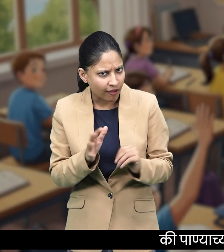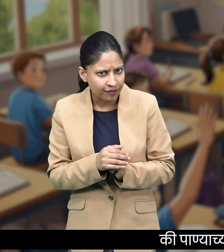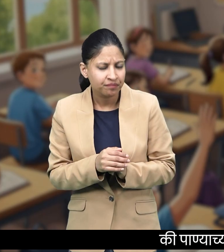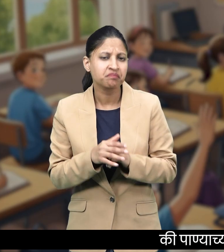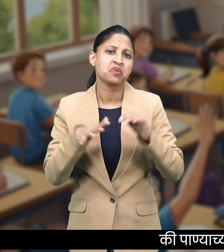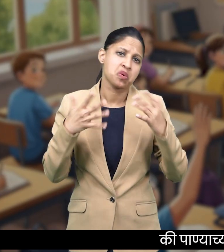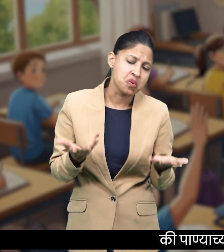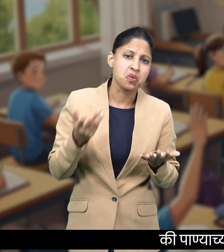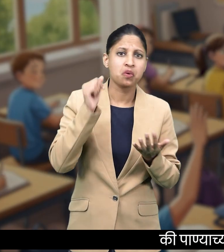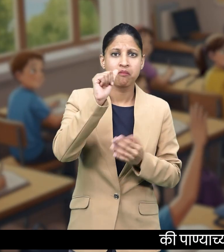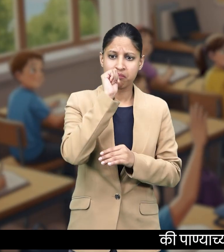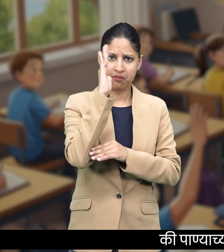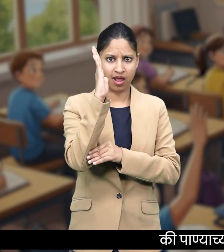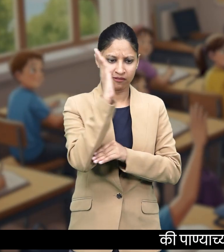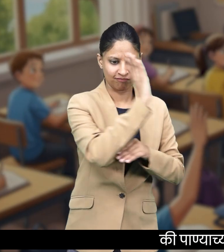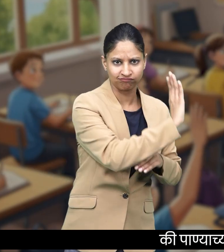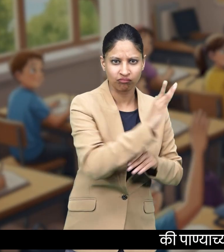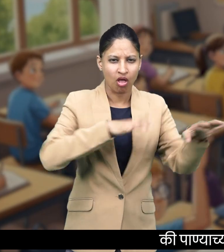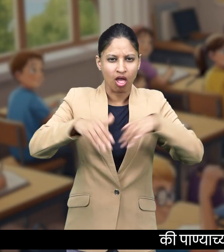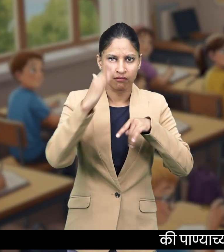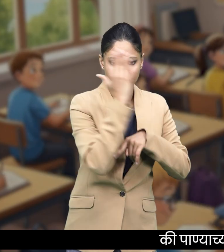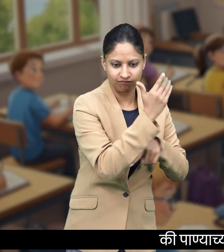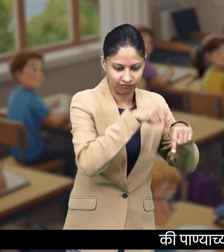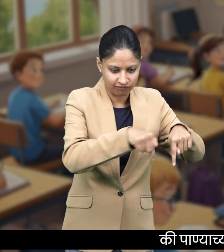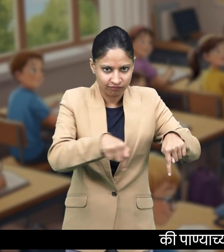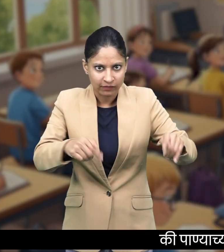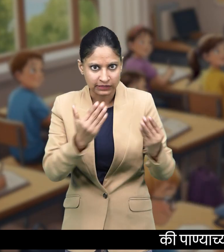की पाण्याच्या बाटल्या सरळ रेषेत ठेवल्या?